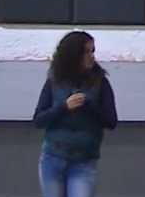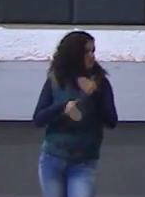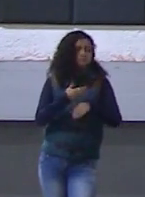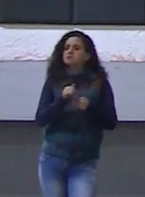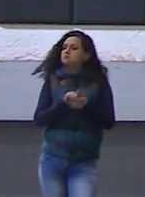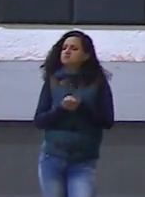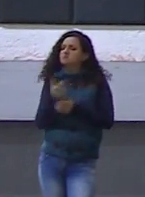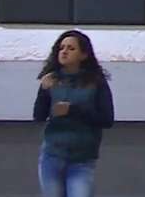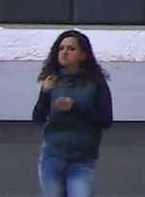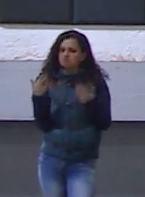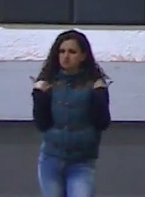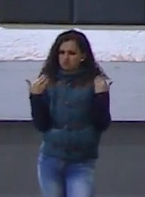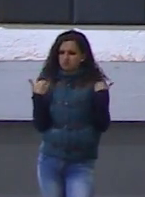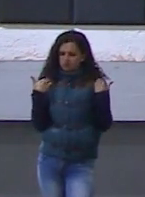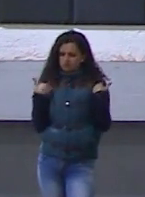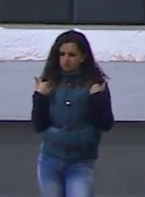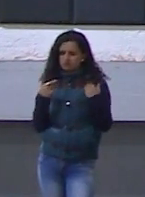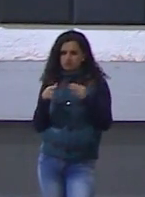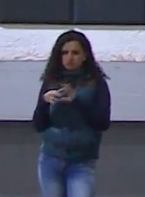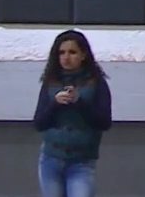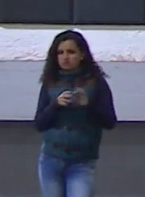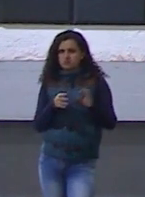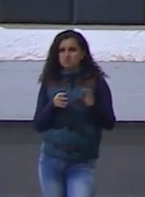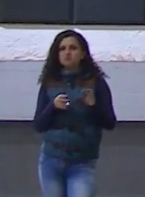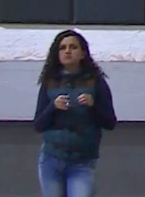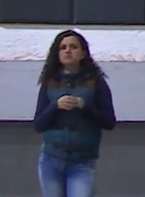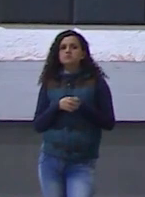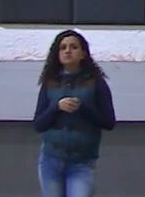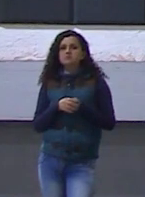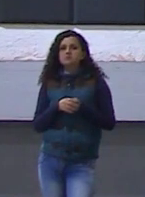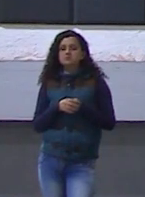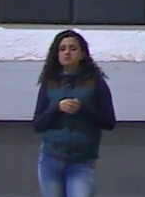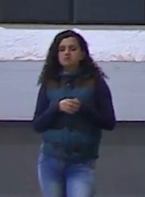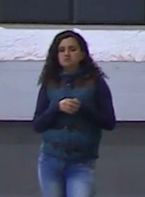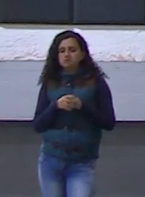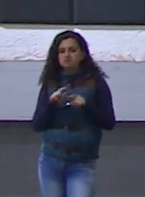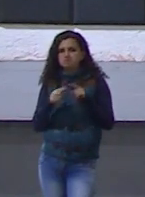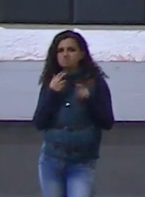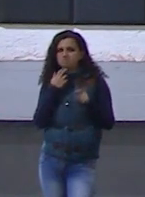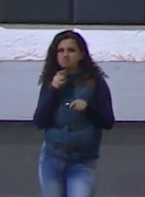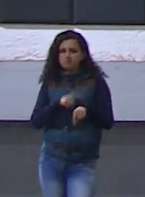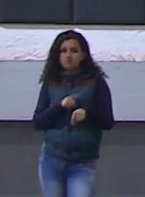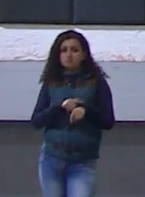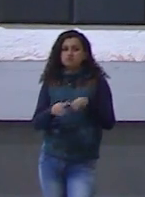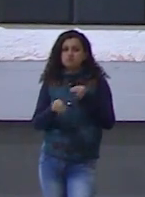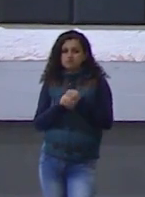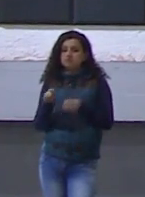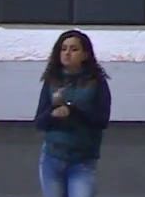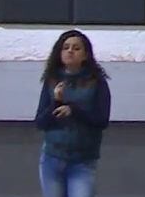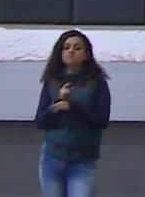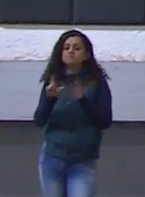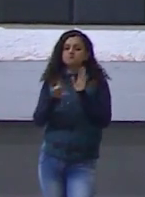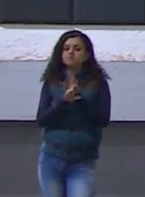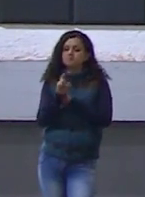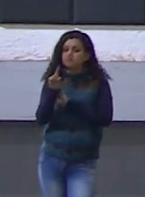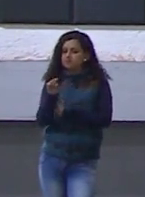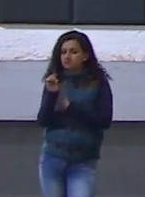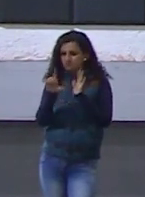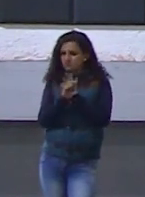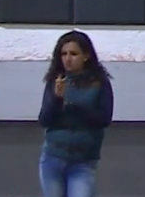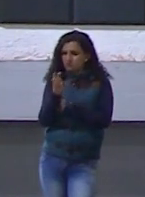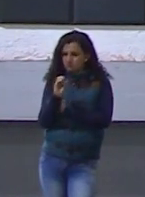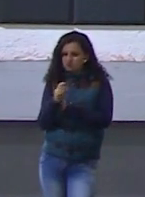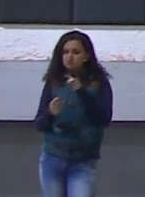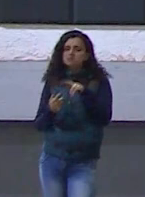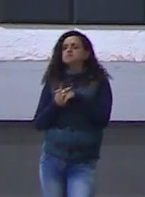la definición de educación física pero no alcanzó y implantamos a raíz de la ley 80 del 80 se abrió la